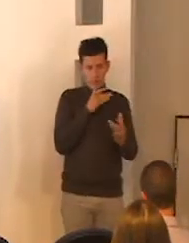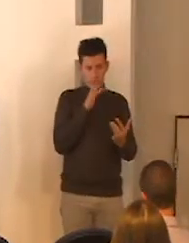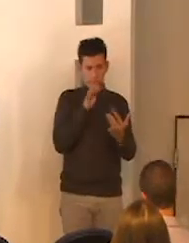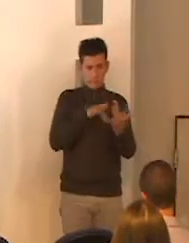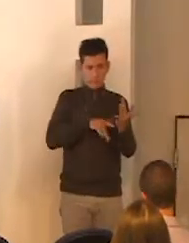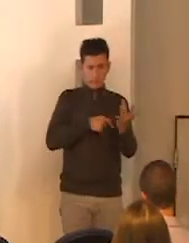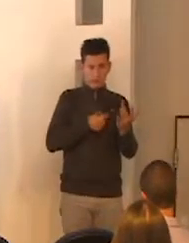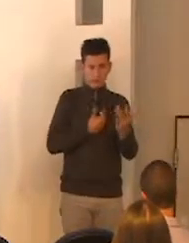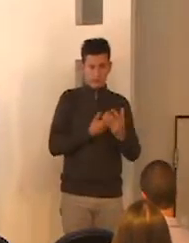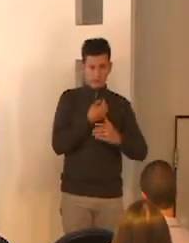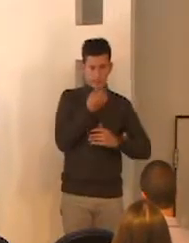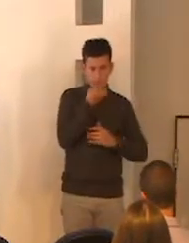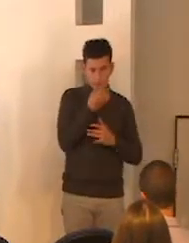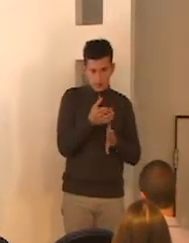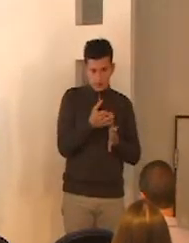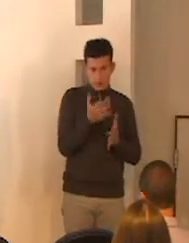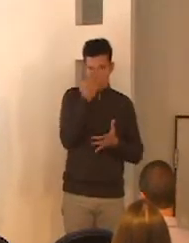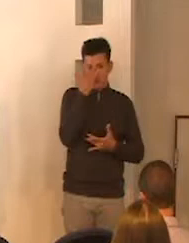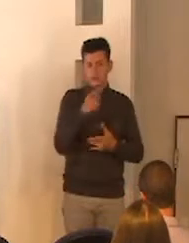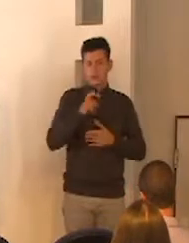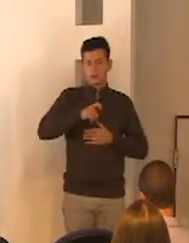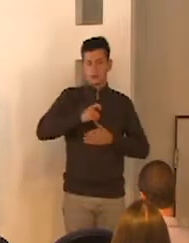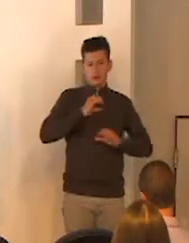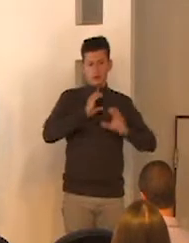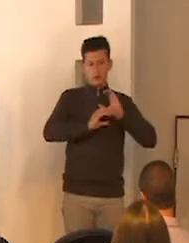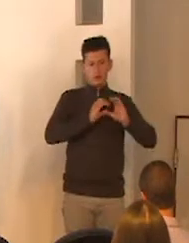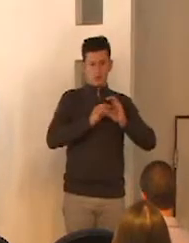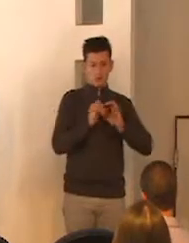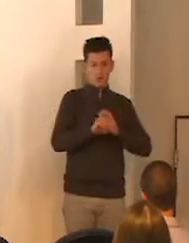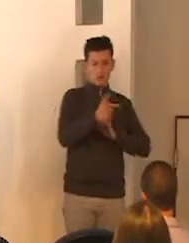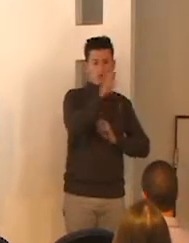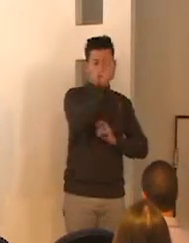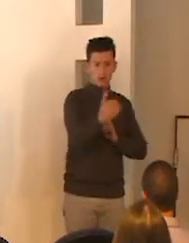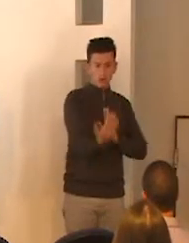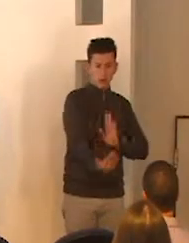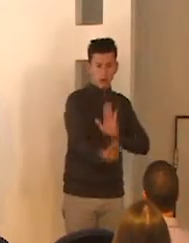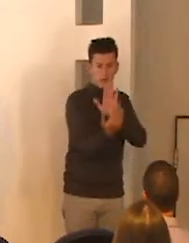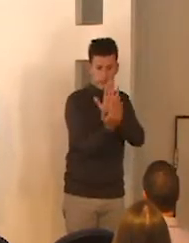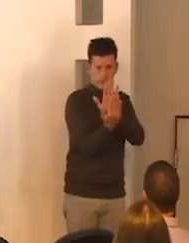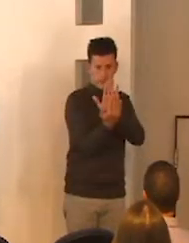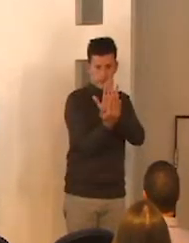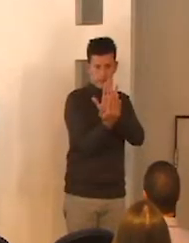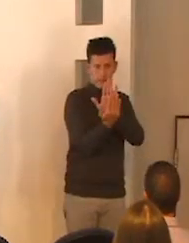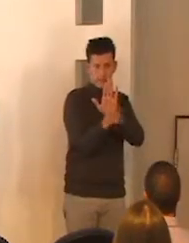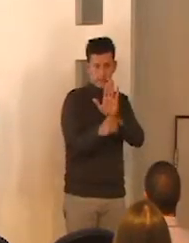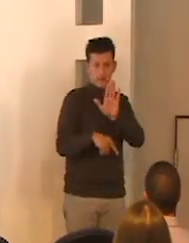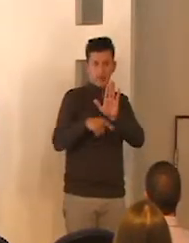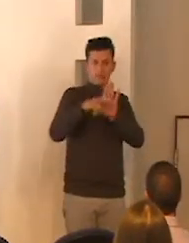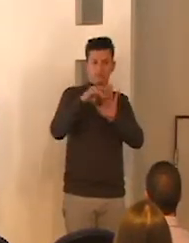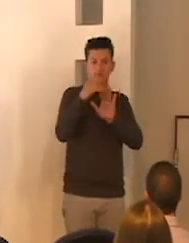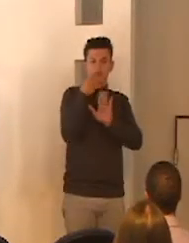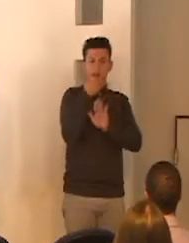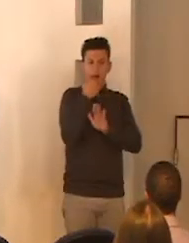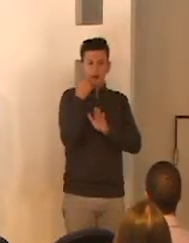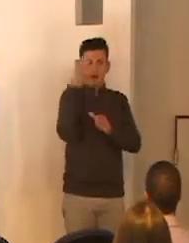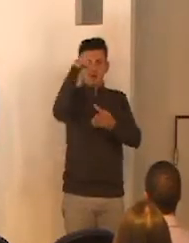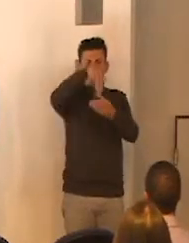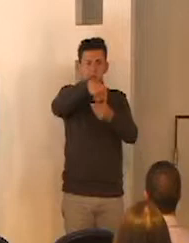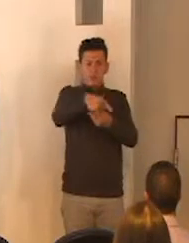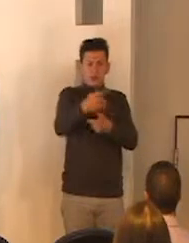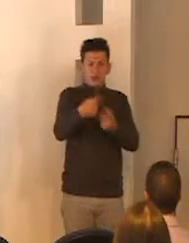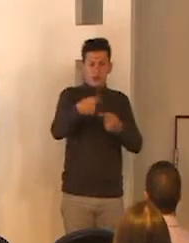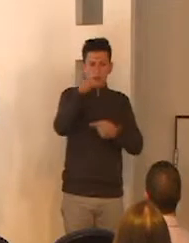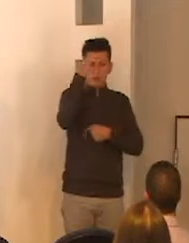siquiera mínimamente comunicarme con ese otro que tengo al frente, si no logro saber qué es lo que está